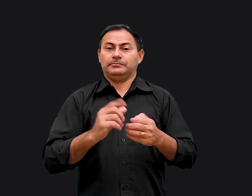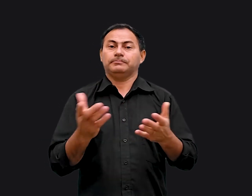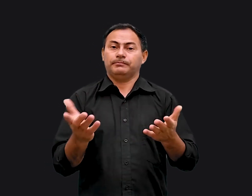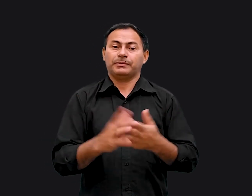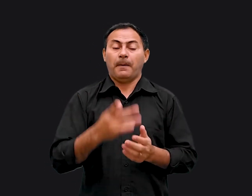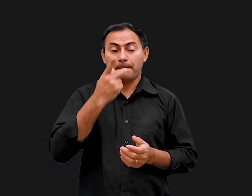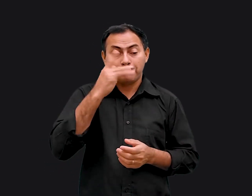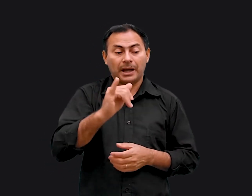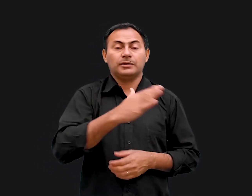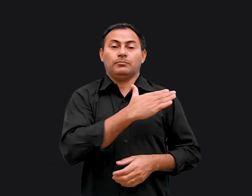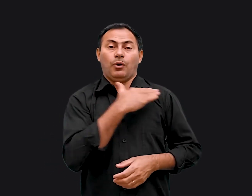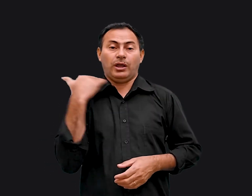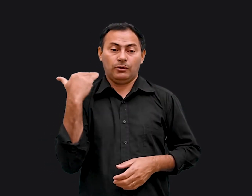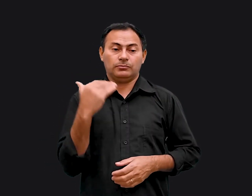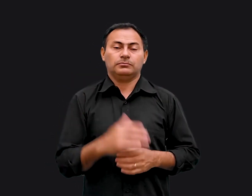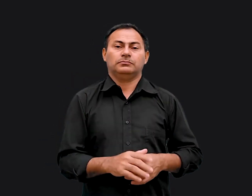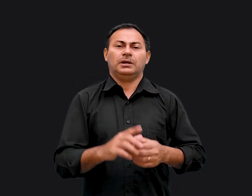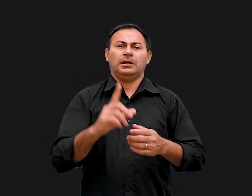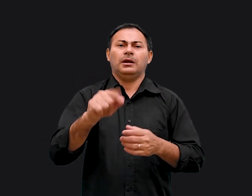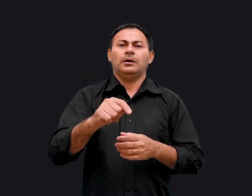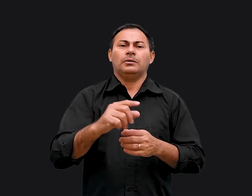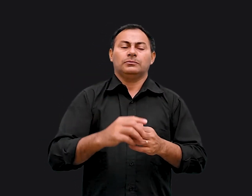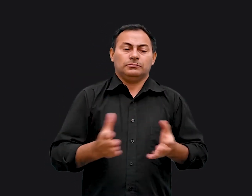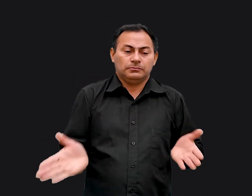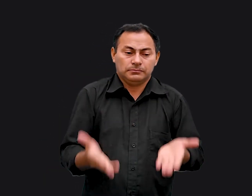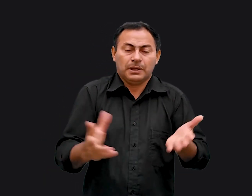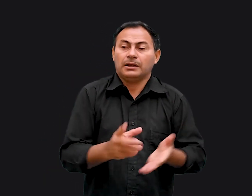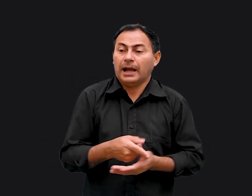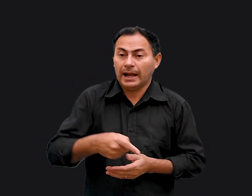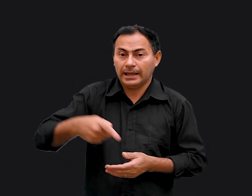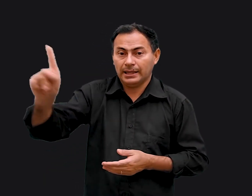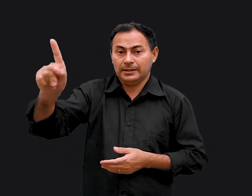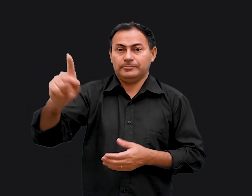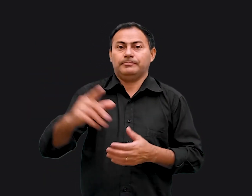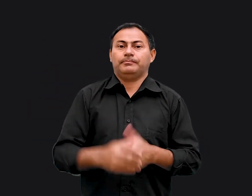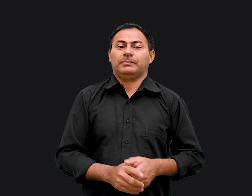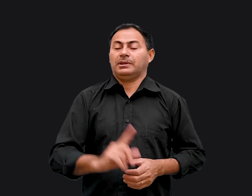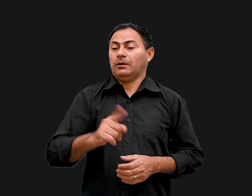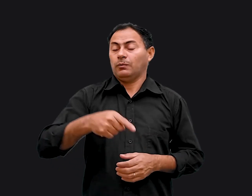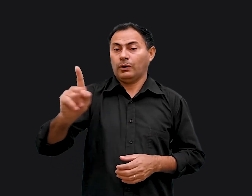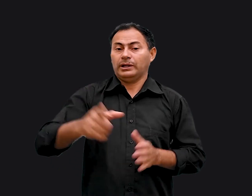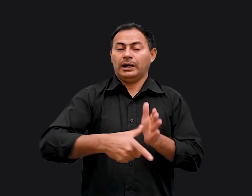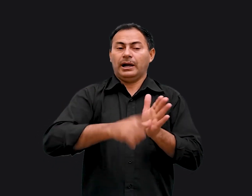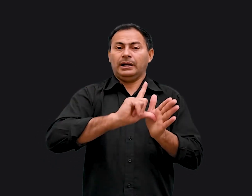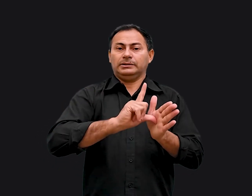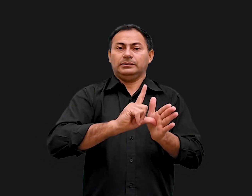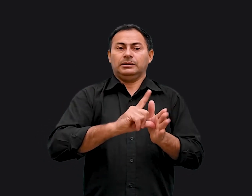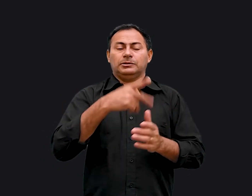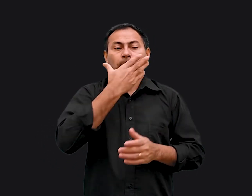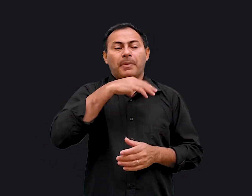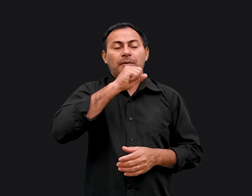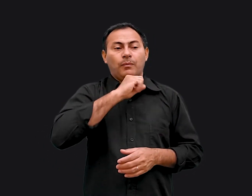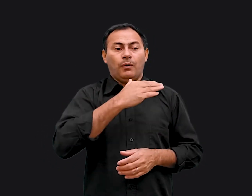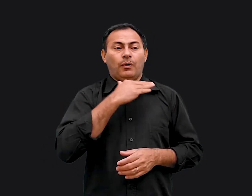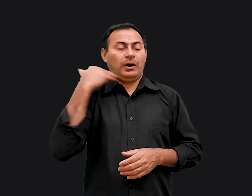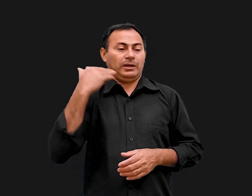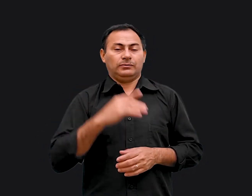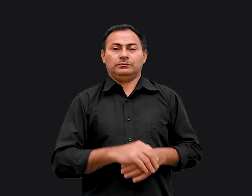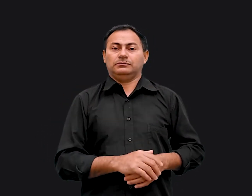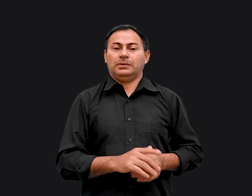isso. O pai dele morreu. Isso foi o que o estimulou a partir. Ele não foi antes que seu pai morresse.